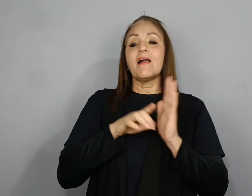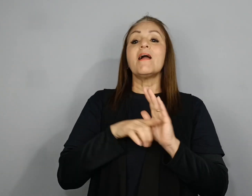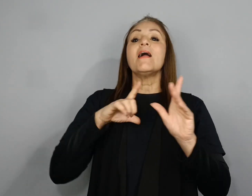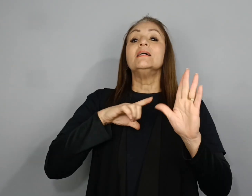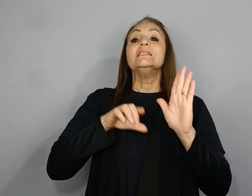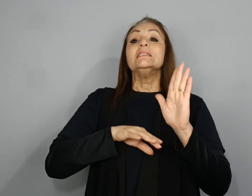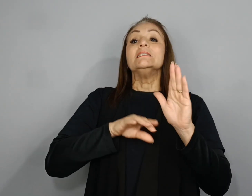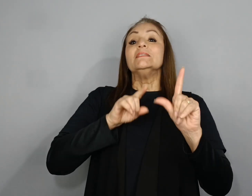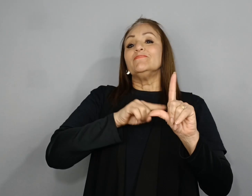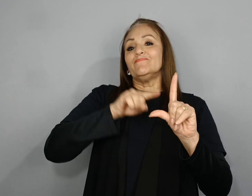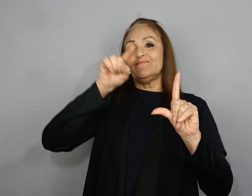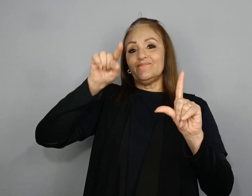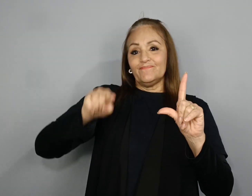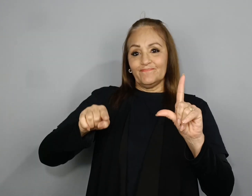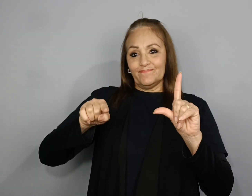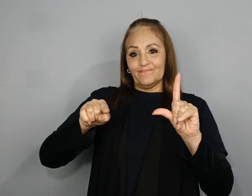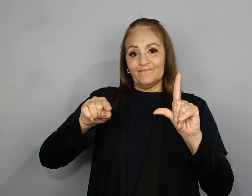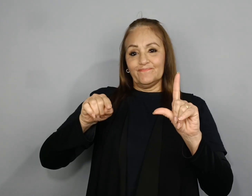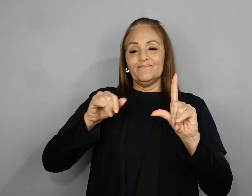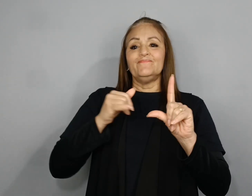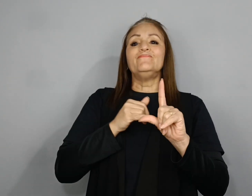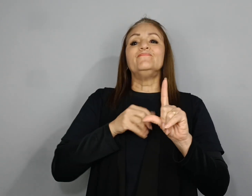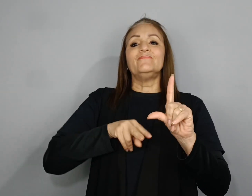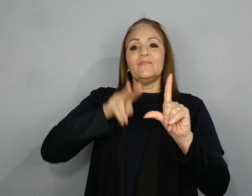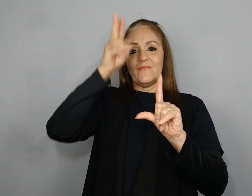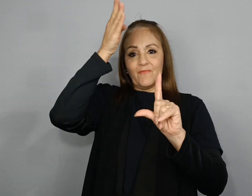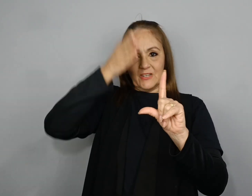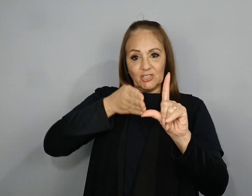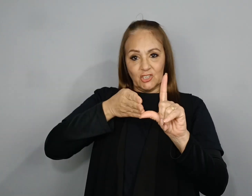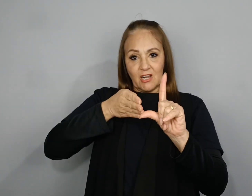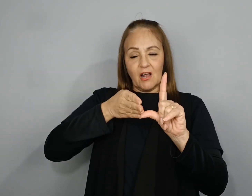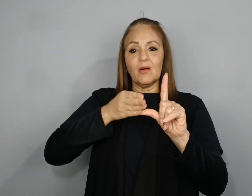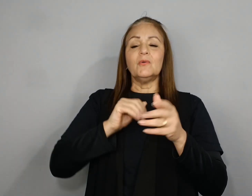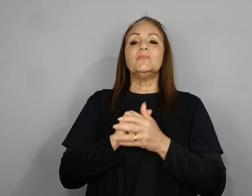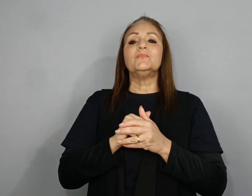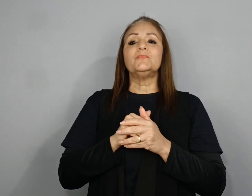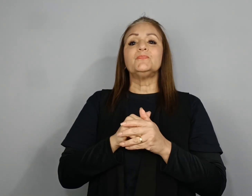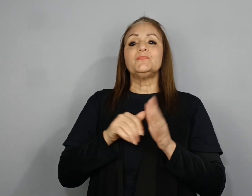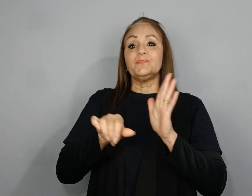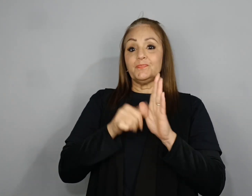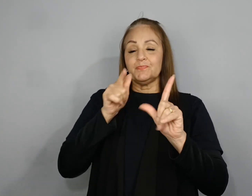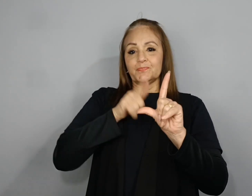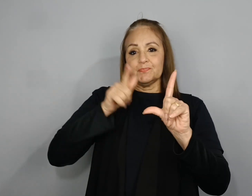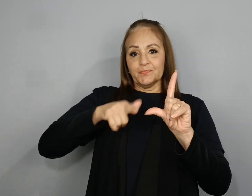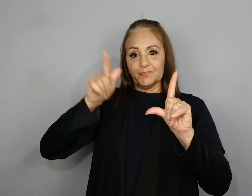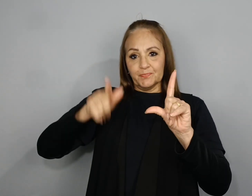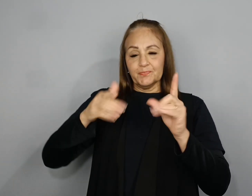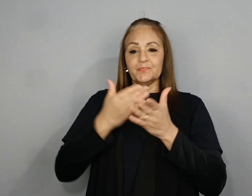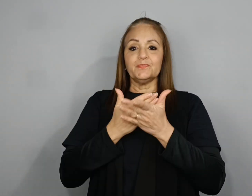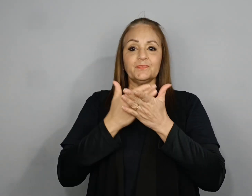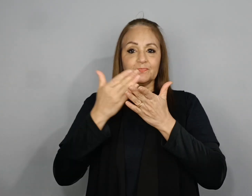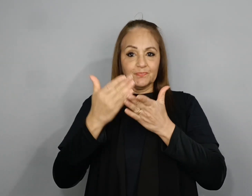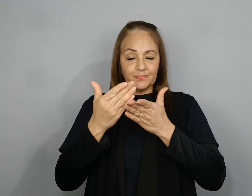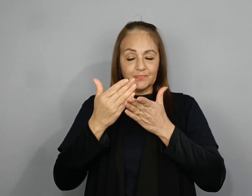vertical. O primeiro gráfico inicia os valores do eixo vertical em